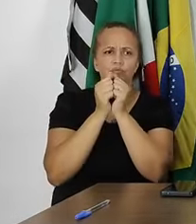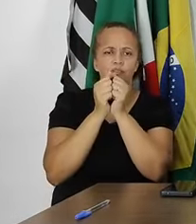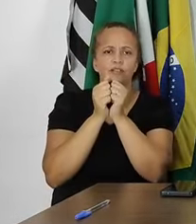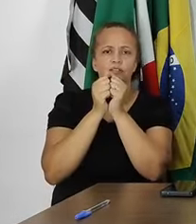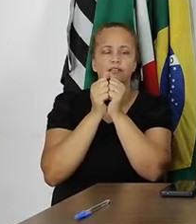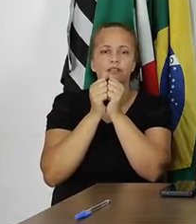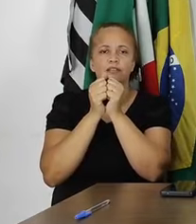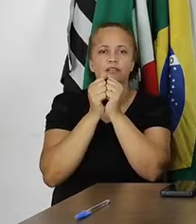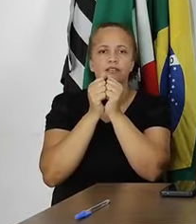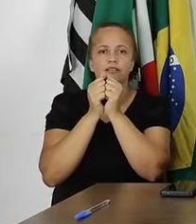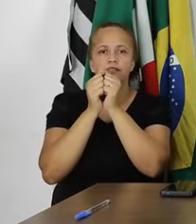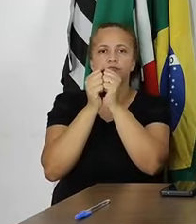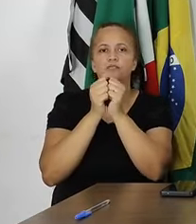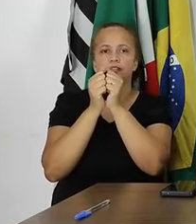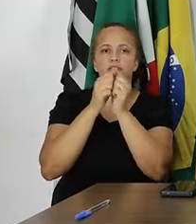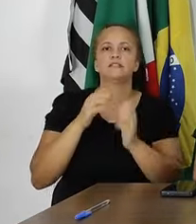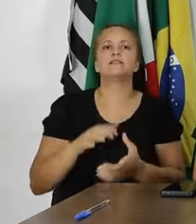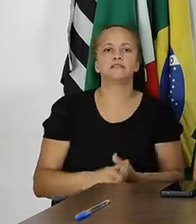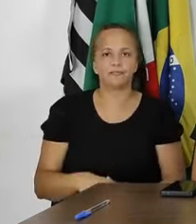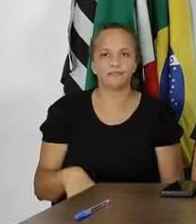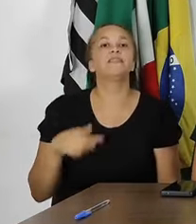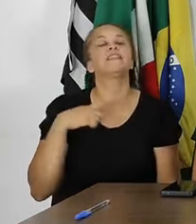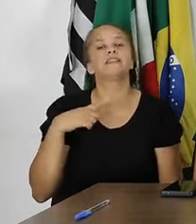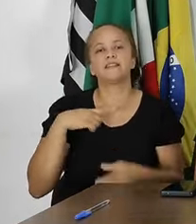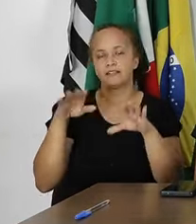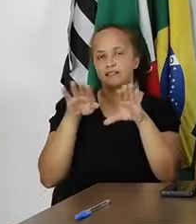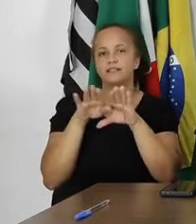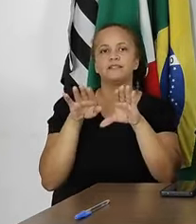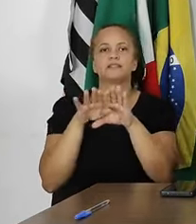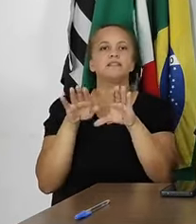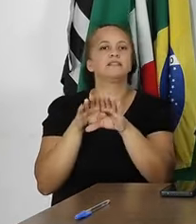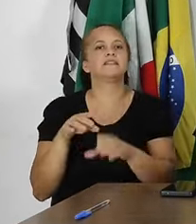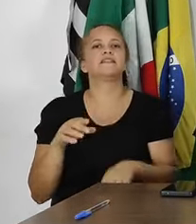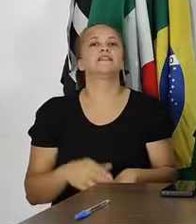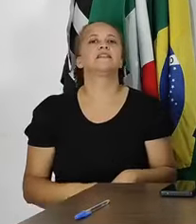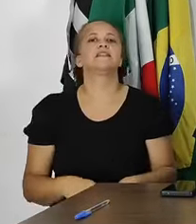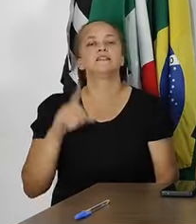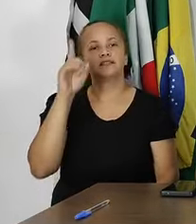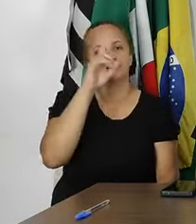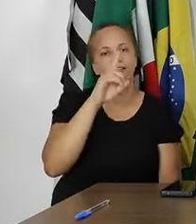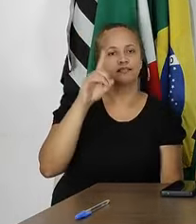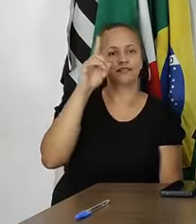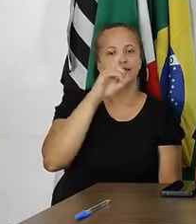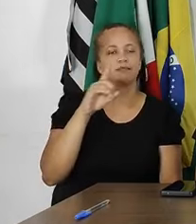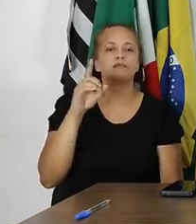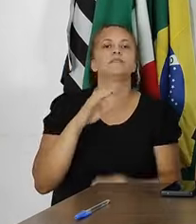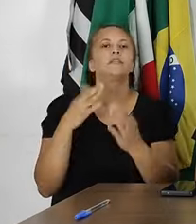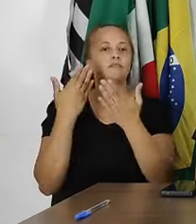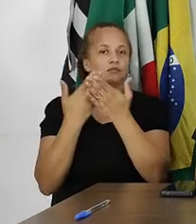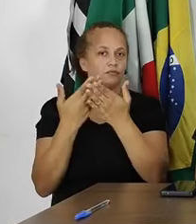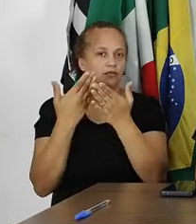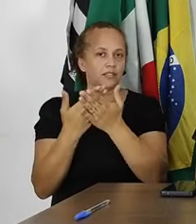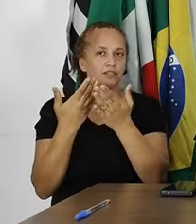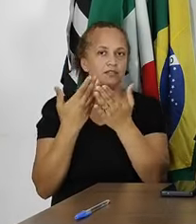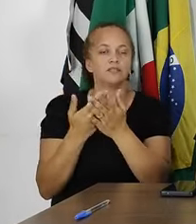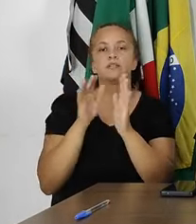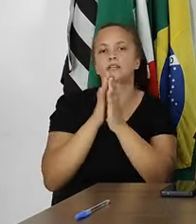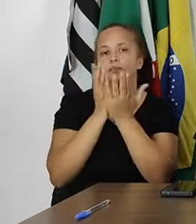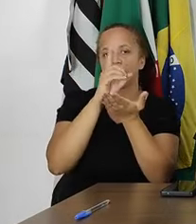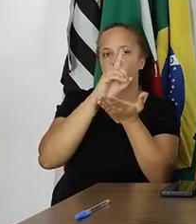esses são os avisos. Tem classe de doutrinas, perdão, isso mesmo, a Rê me lembrou. Nós temos a classe de